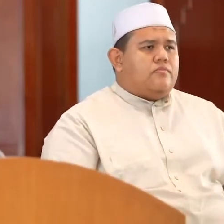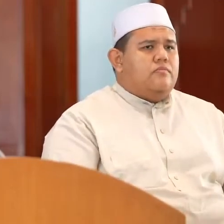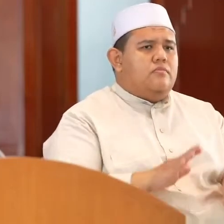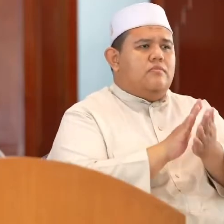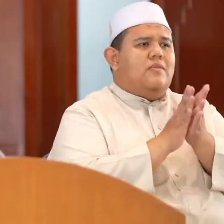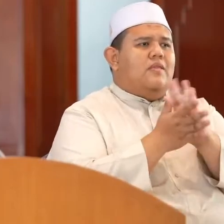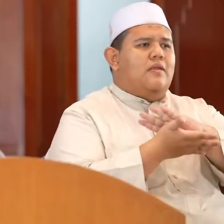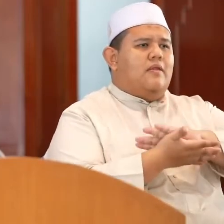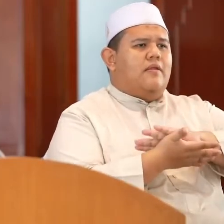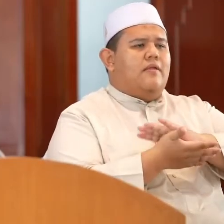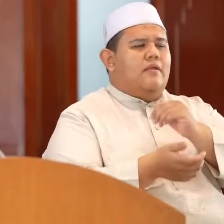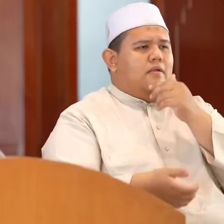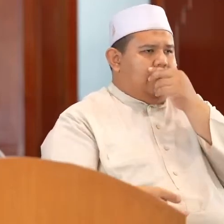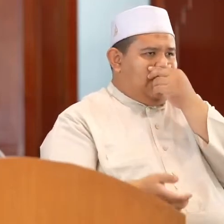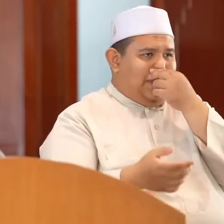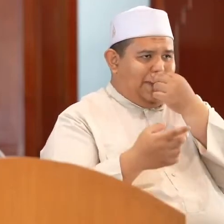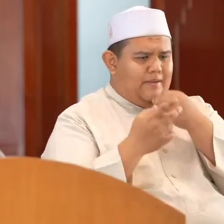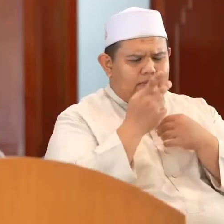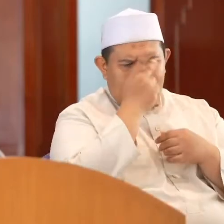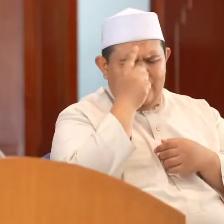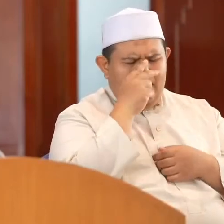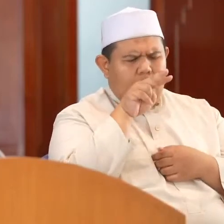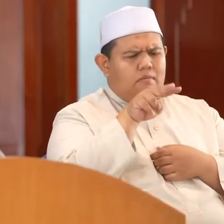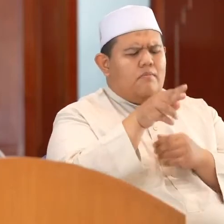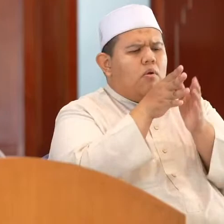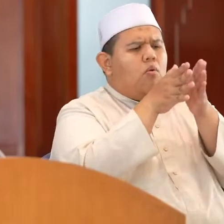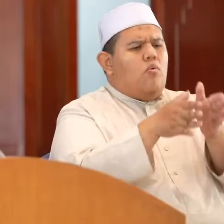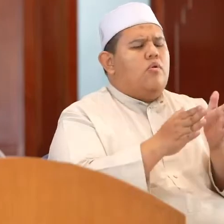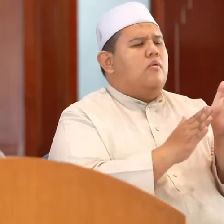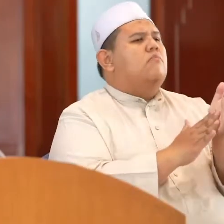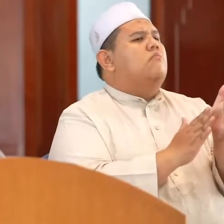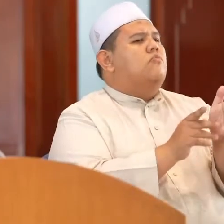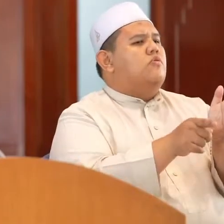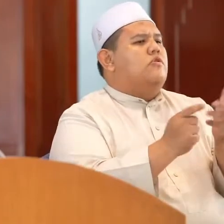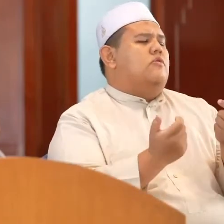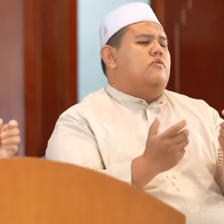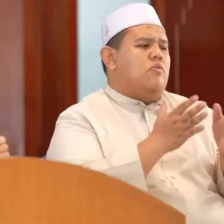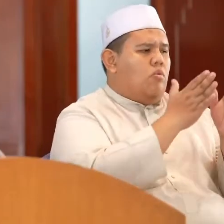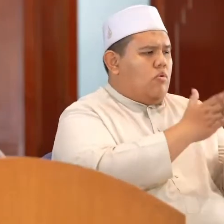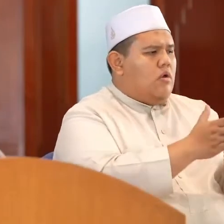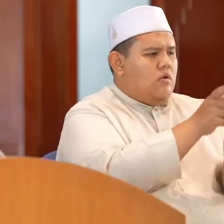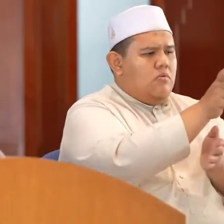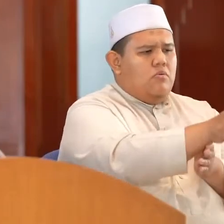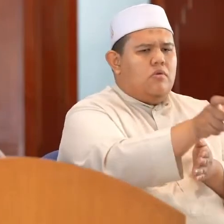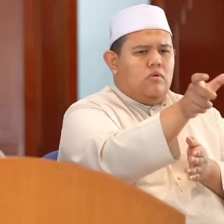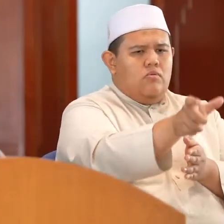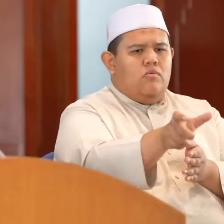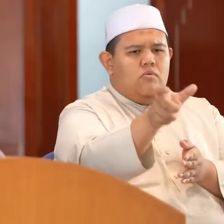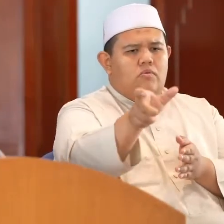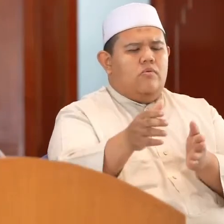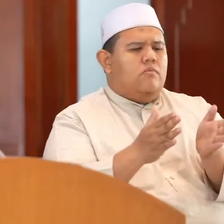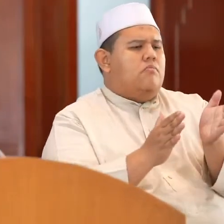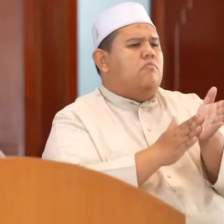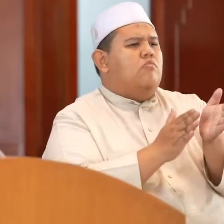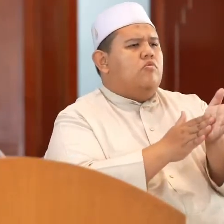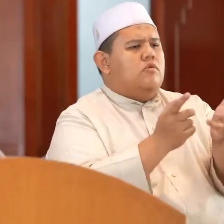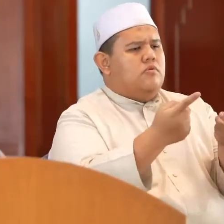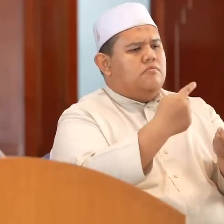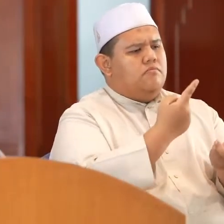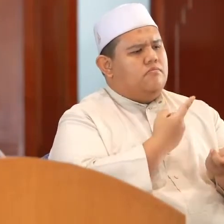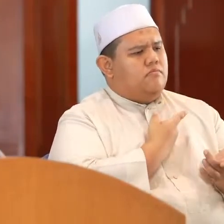Jadi sebab dia nampak orang, orang ni puji dia, orang tu puji dia, orang ni orang, orang, orang,